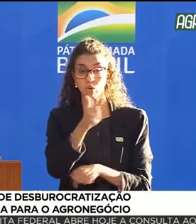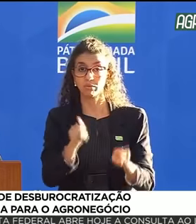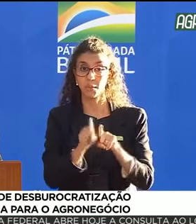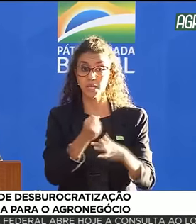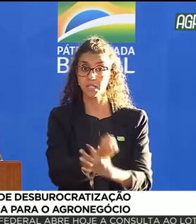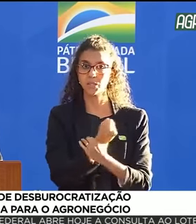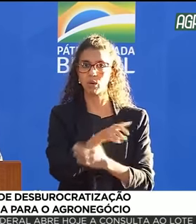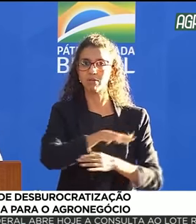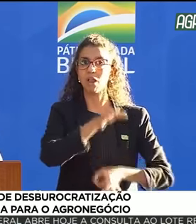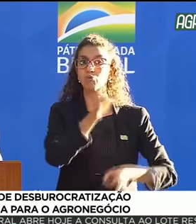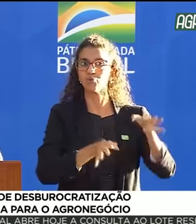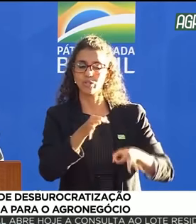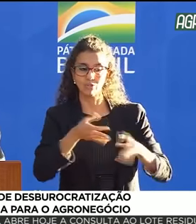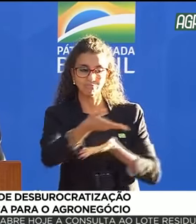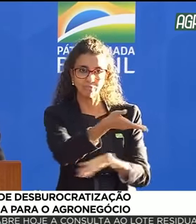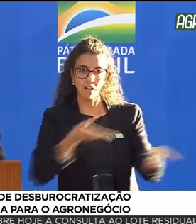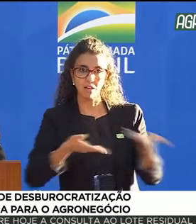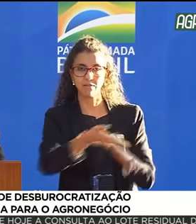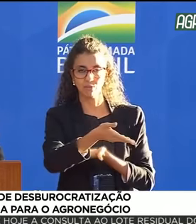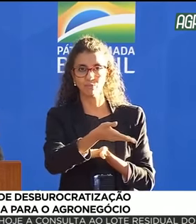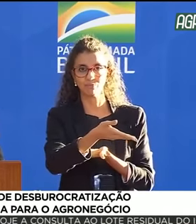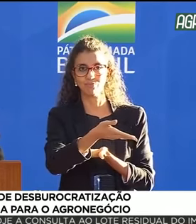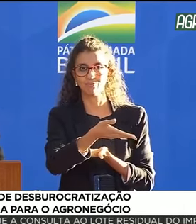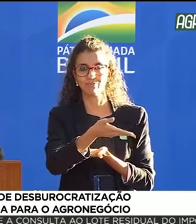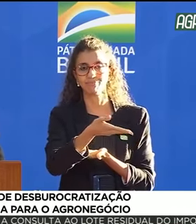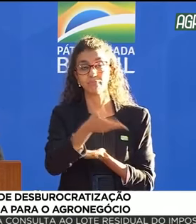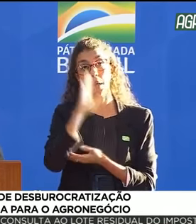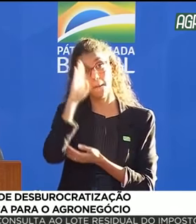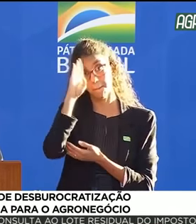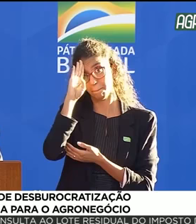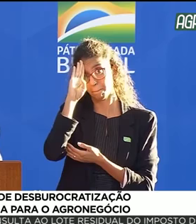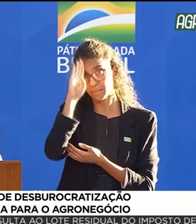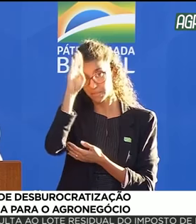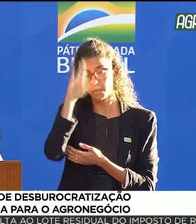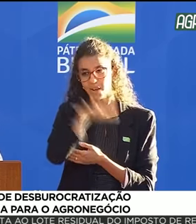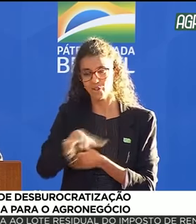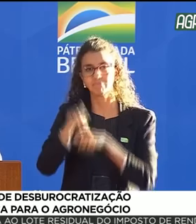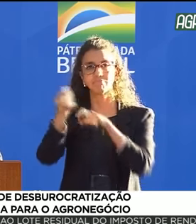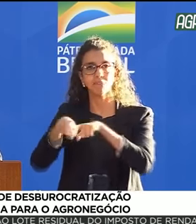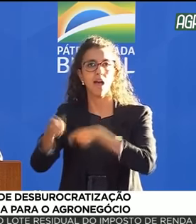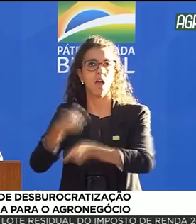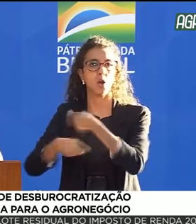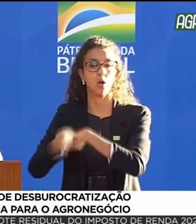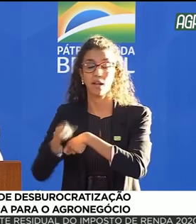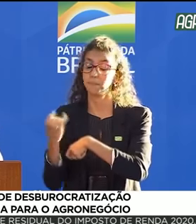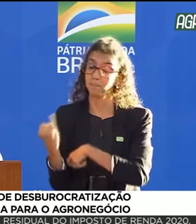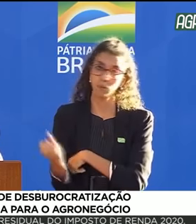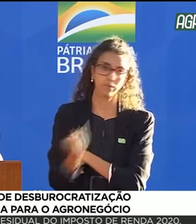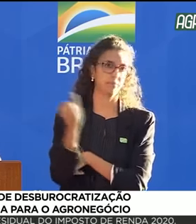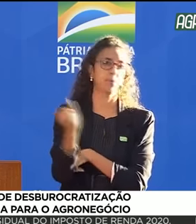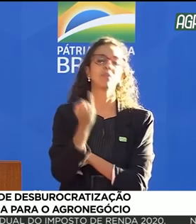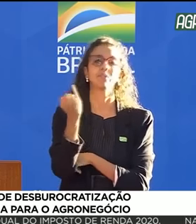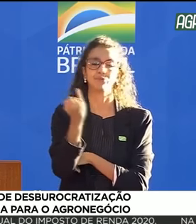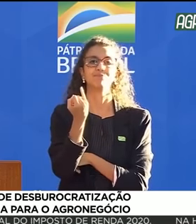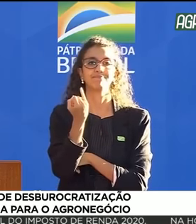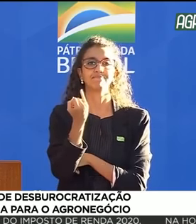segurança jurídica às relações, especialmente às relações do agronegócio, tão fundamentais para nós e tão